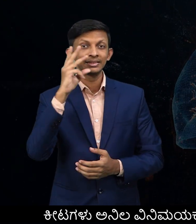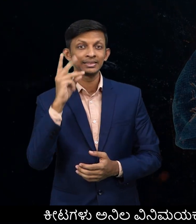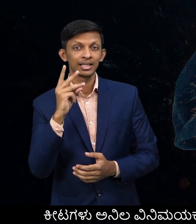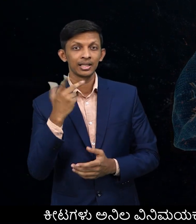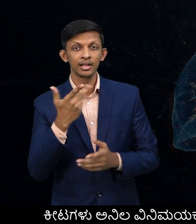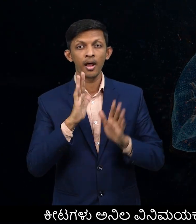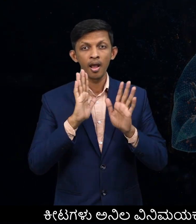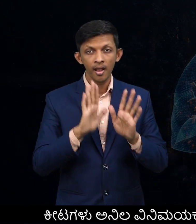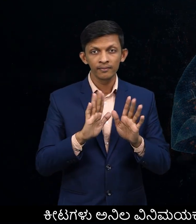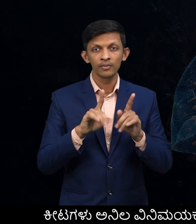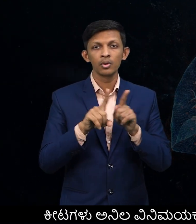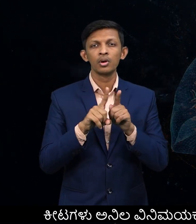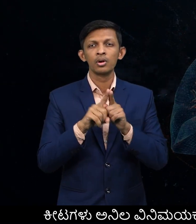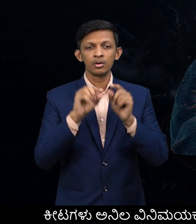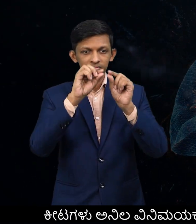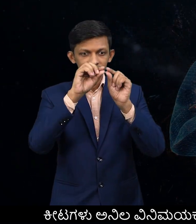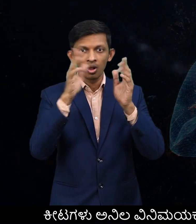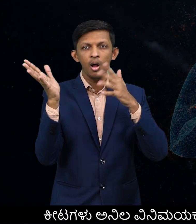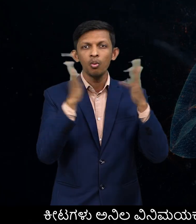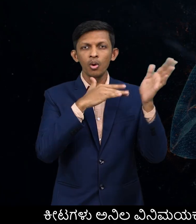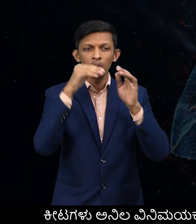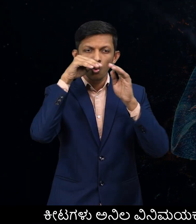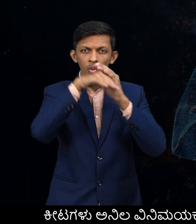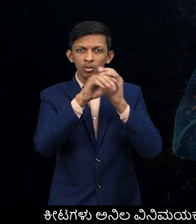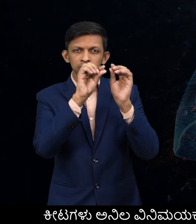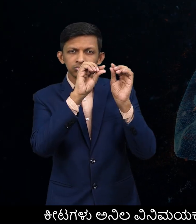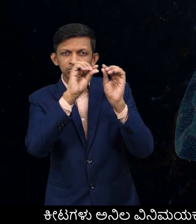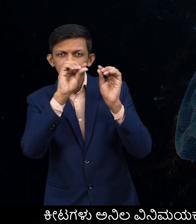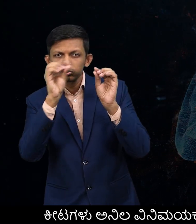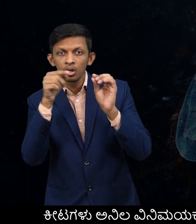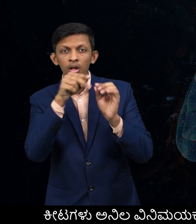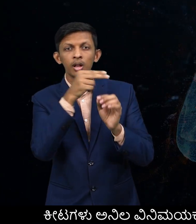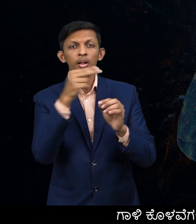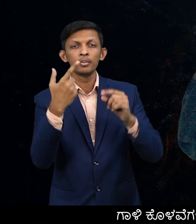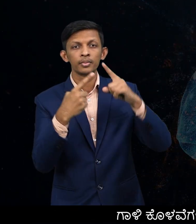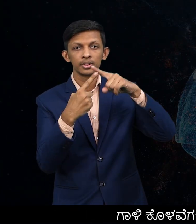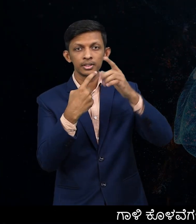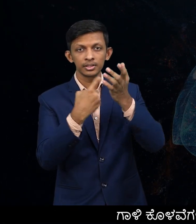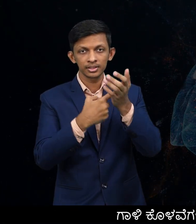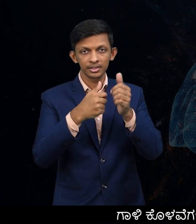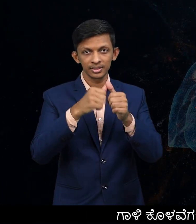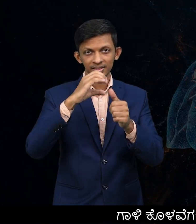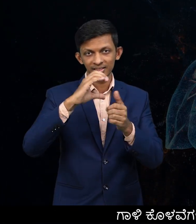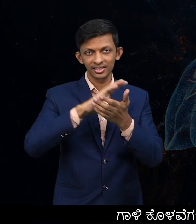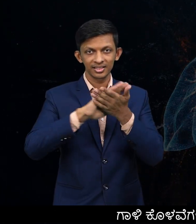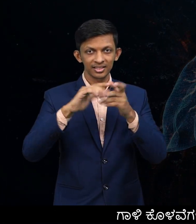ಕೀಟಗಳು ಅನಿಲ ವಿನಿಮಯಕ್ಕಾಗಿ ಶ್ವಾಸನಾಳ ಎಂದು ಕರೆಯಲ್ಪಡುವ ಗಾಳಿಕೊಳವೆಗಳ ಜಾಲವನ್ನು ಹೊಂದಿವೆ.